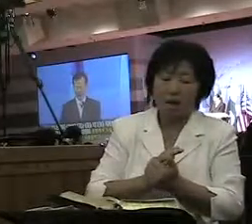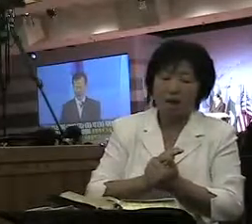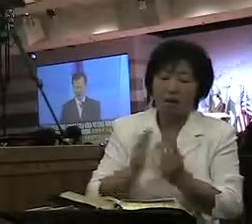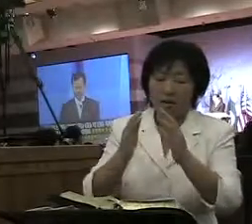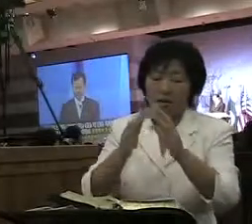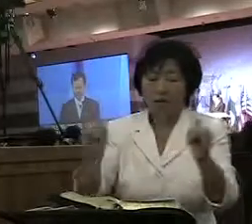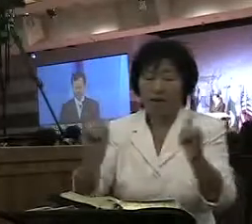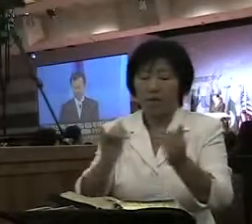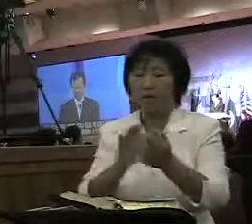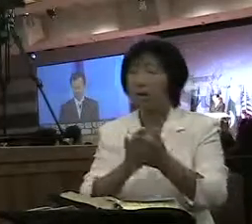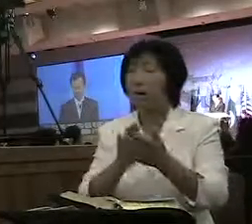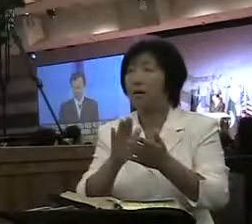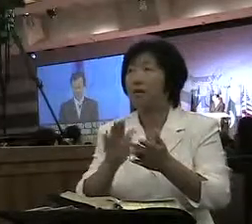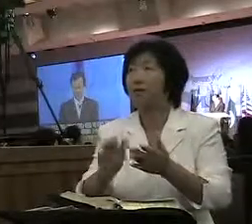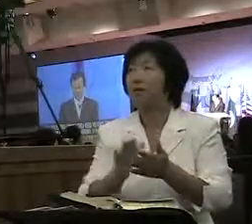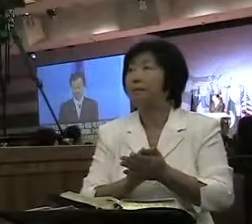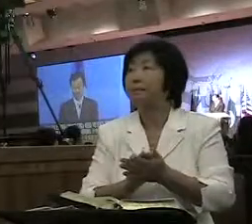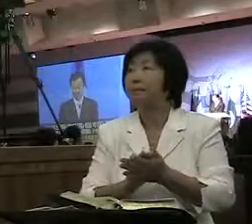사람들이다.